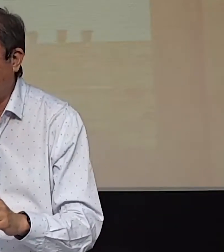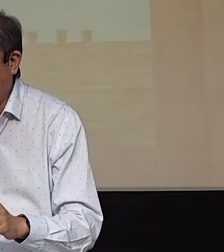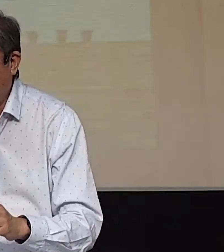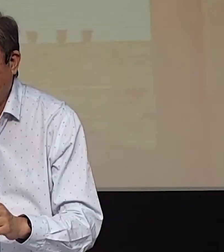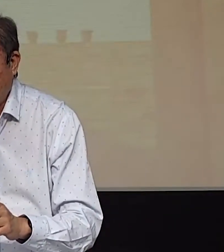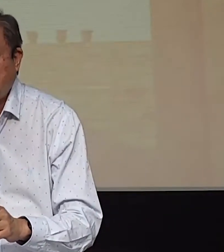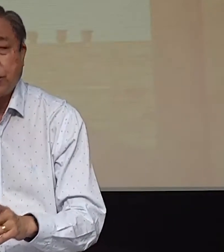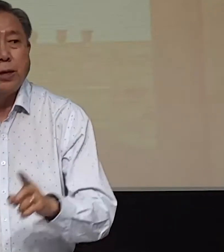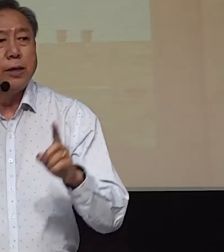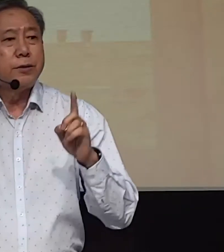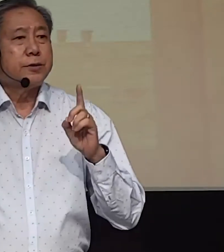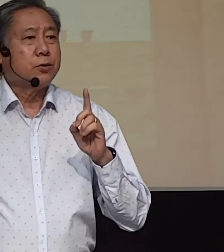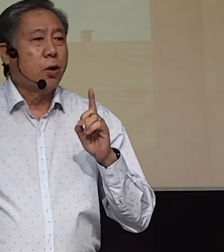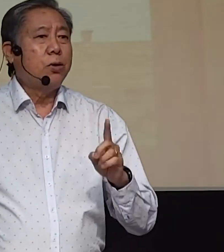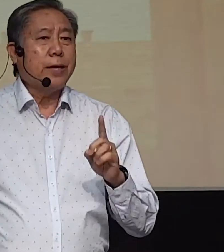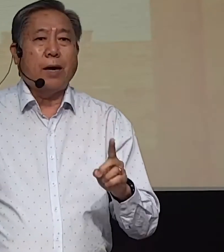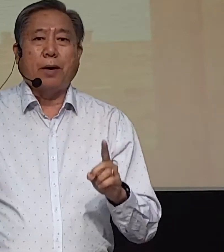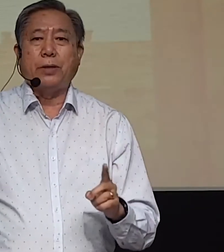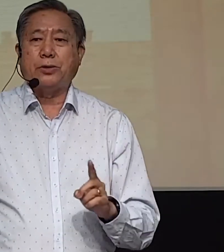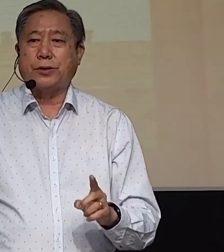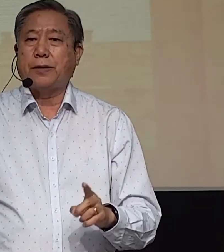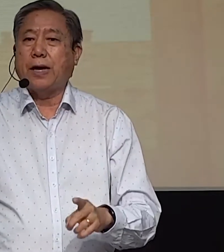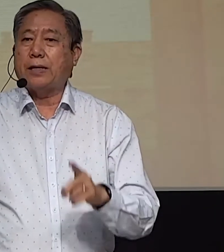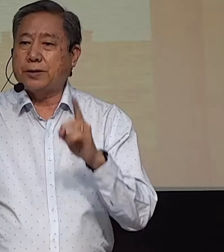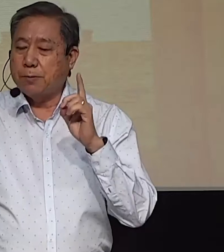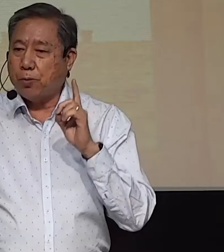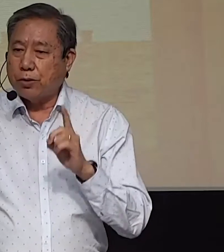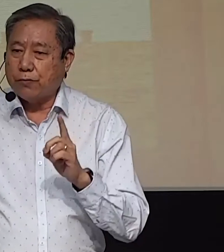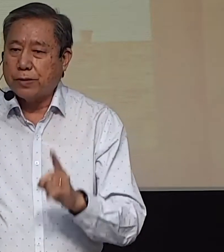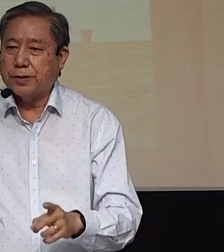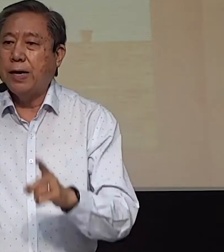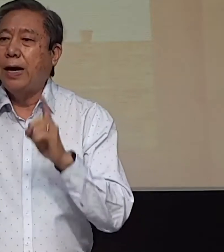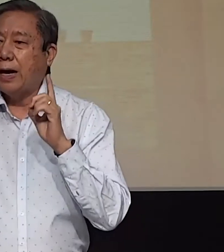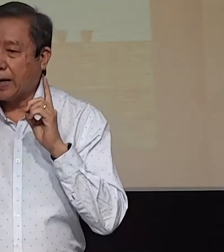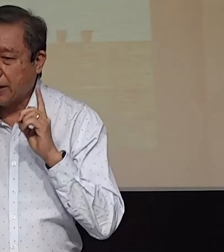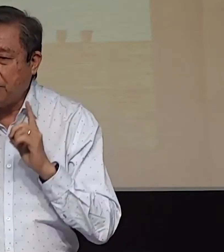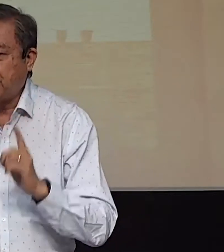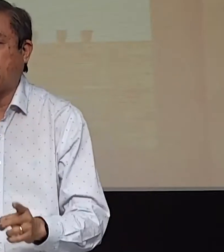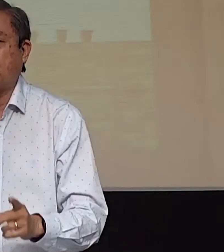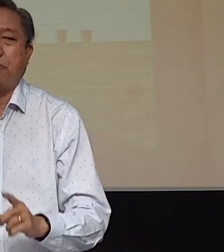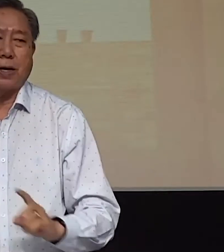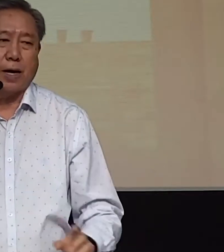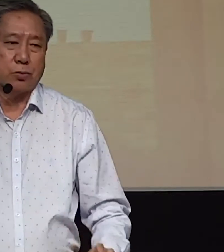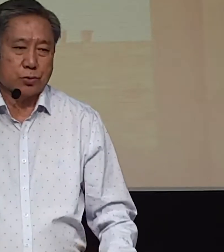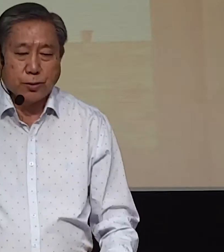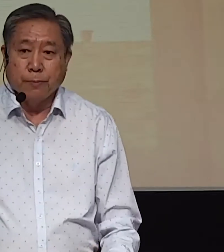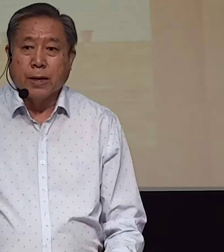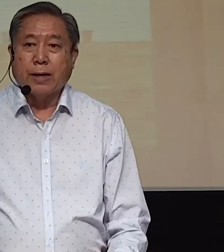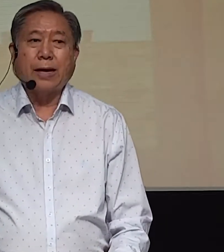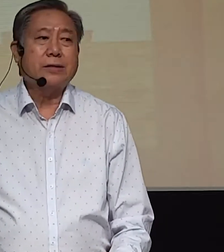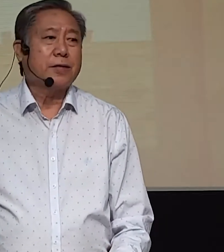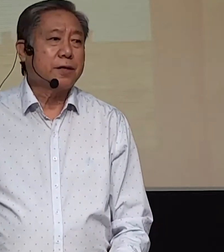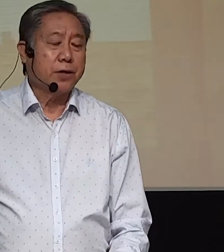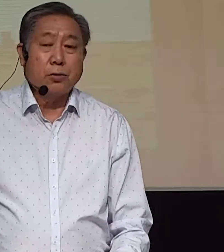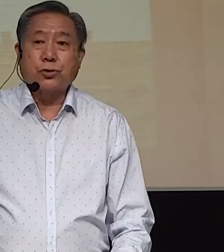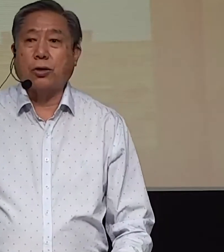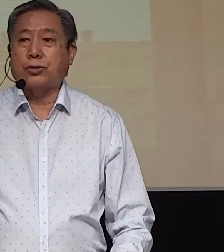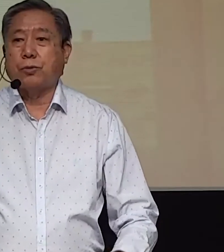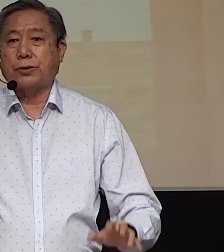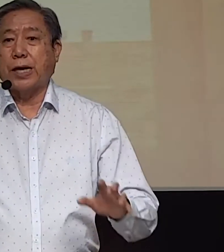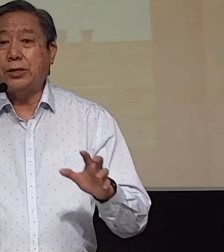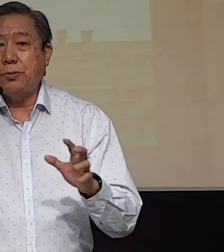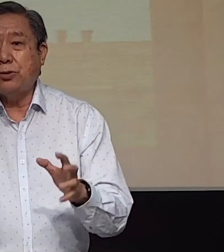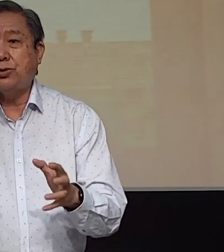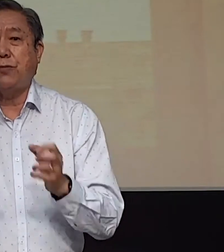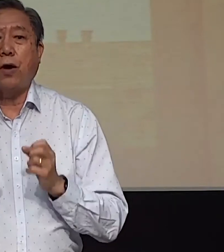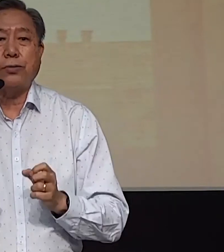está em Hebreus, com o derramamento de sangue é que se pode fazer a remissão de pecados. Graças a Deus, nós